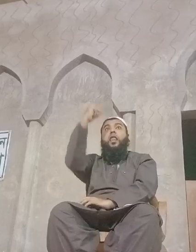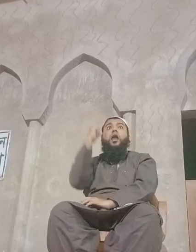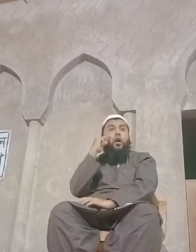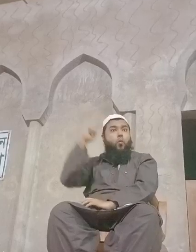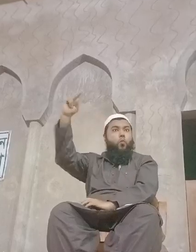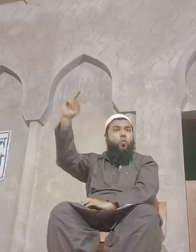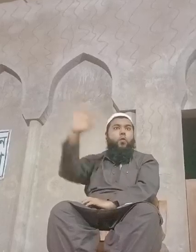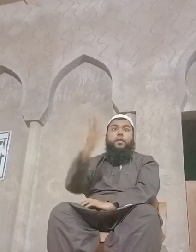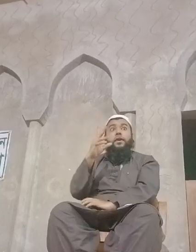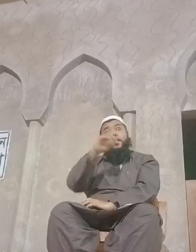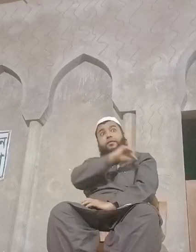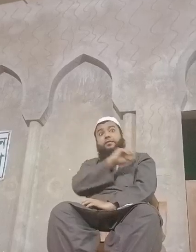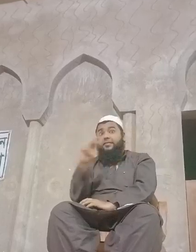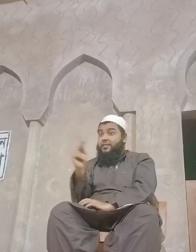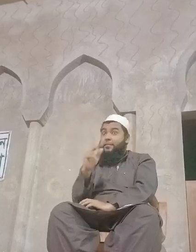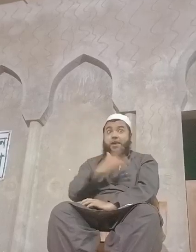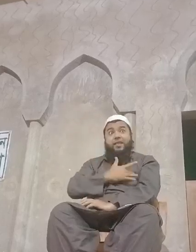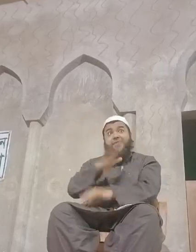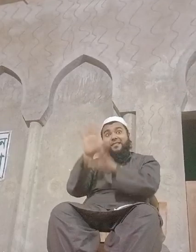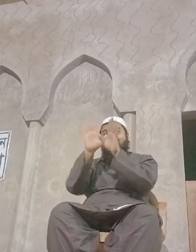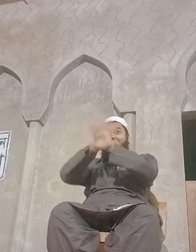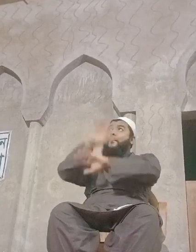তুমি গায়বের উপরে ইয়াকিন করে চলো।